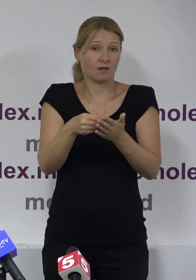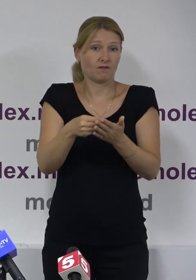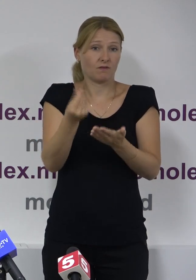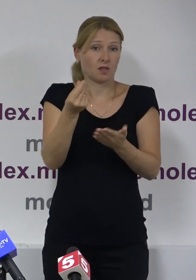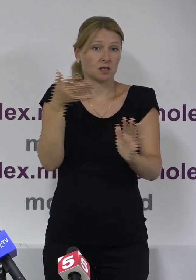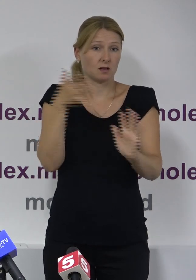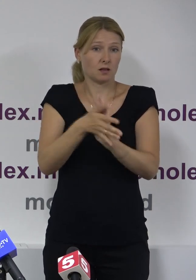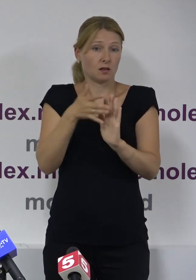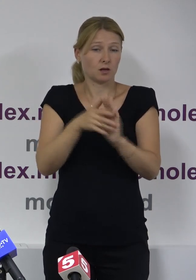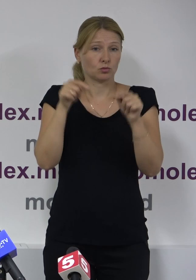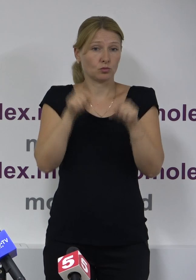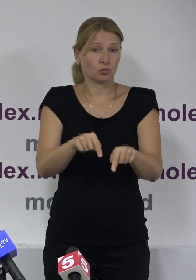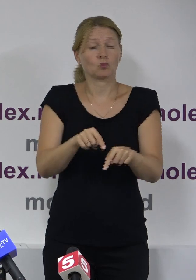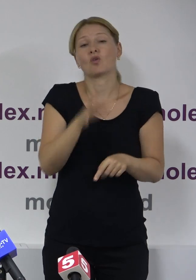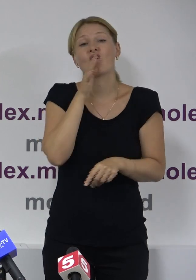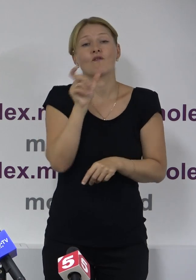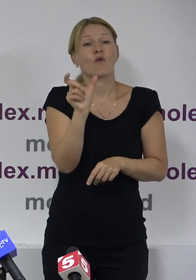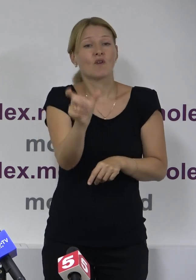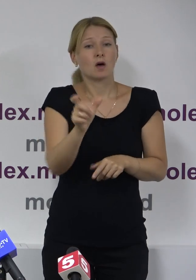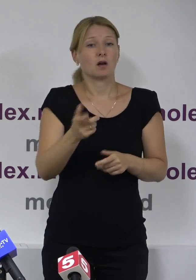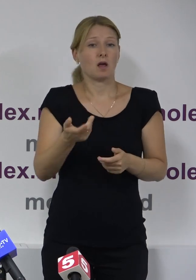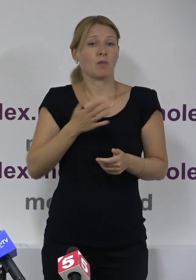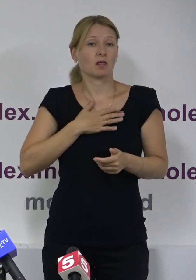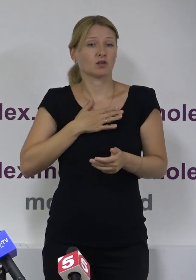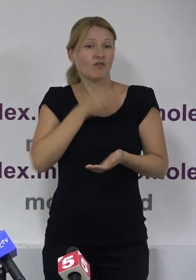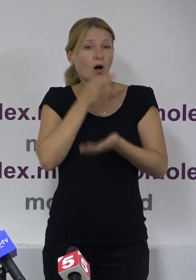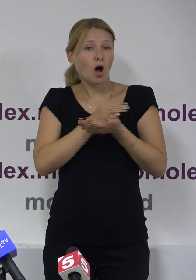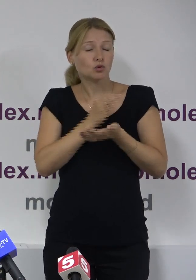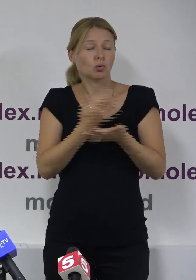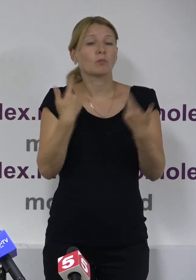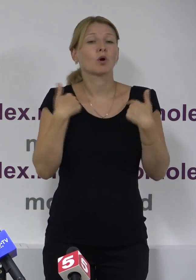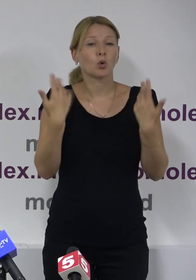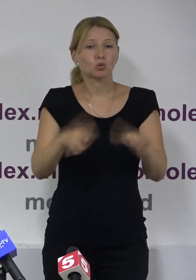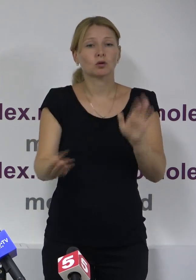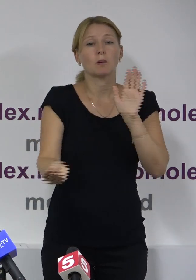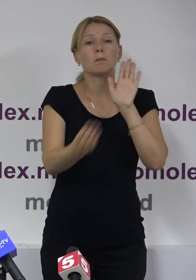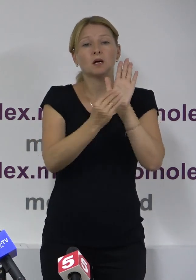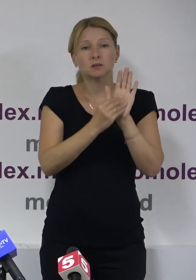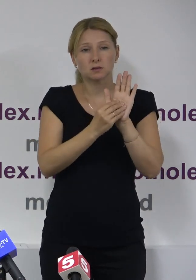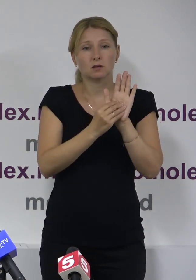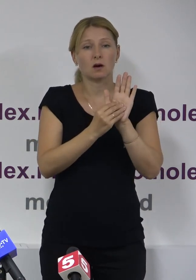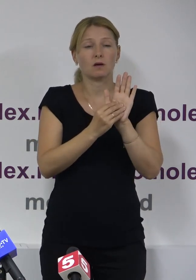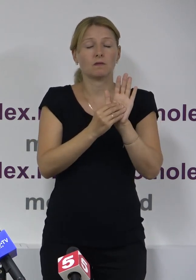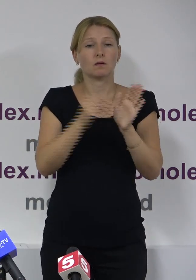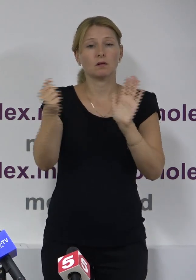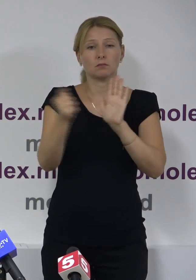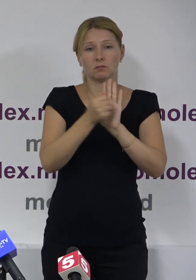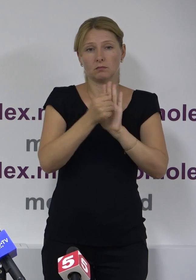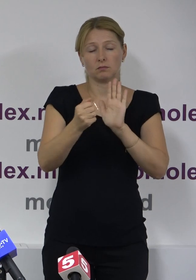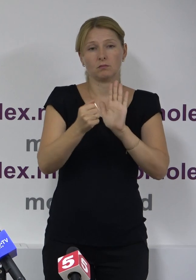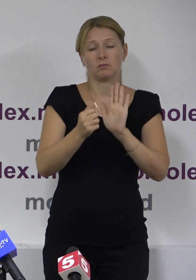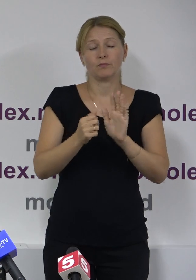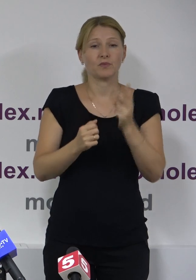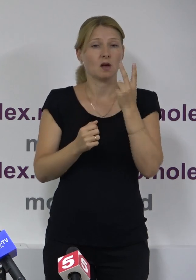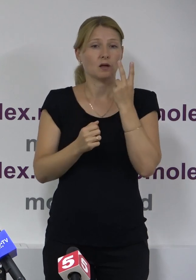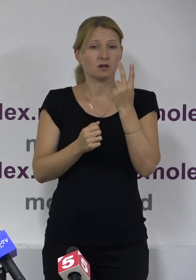Republica Moldova. În perioada de referință acestui raport am trecut în revistă doar sau cel